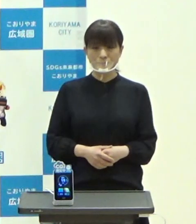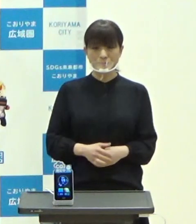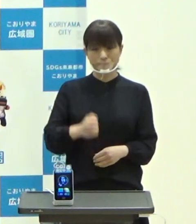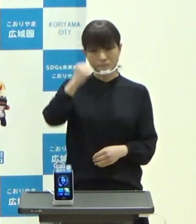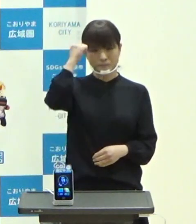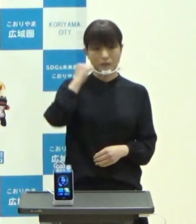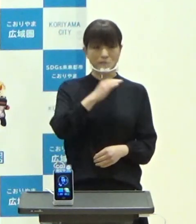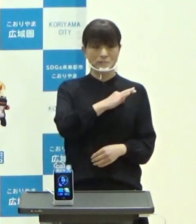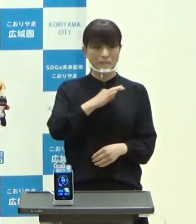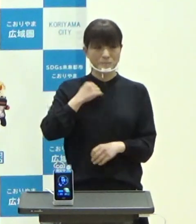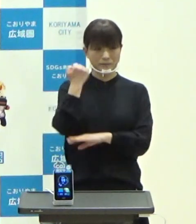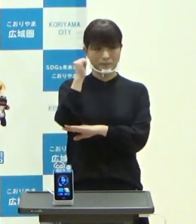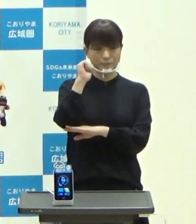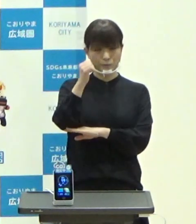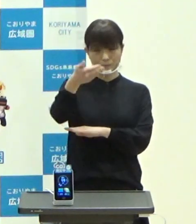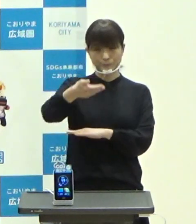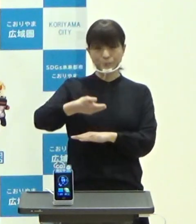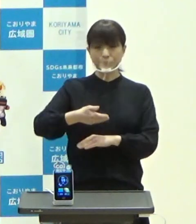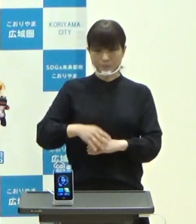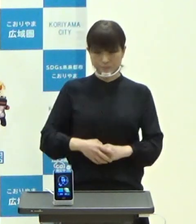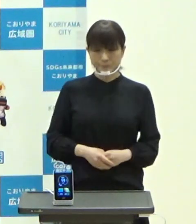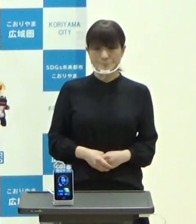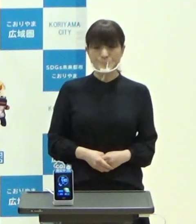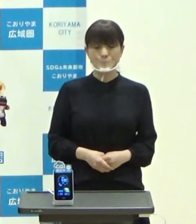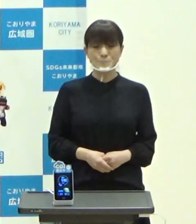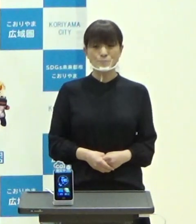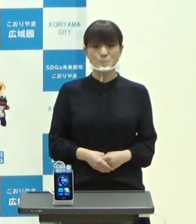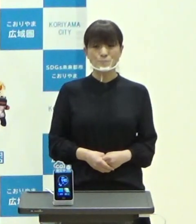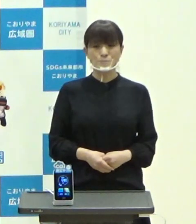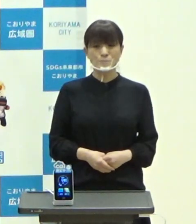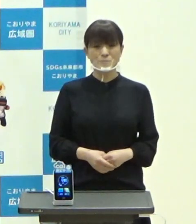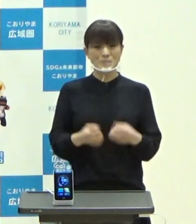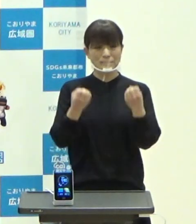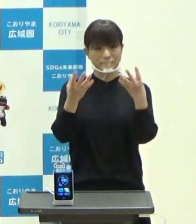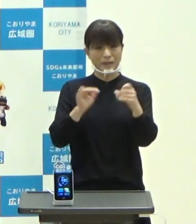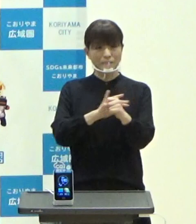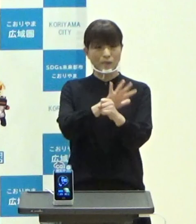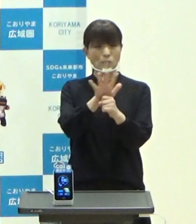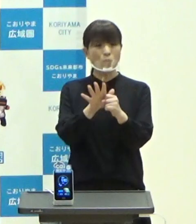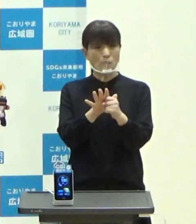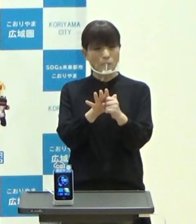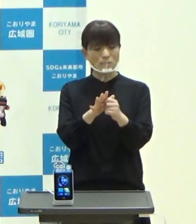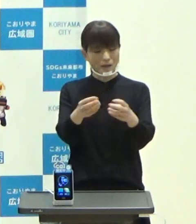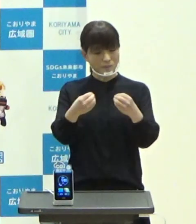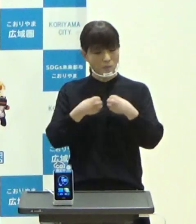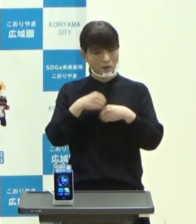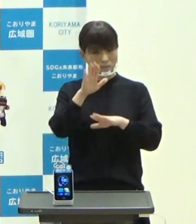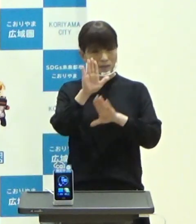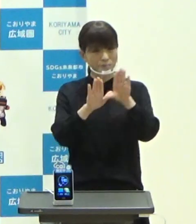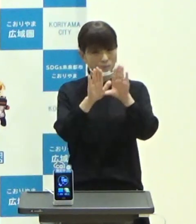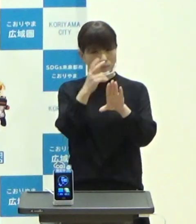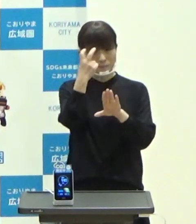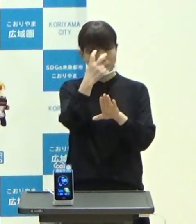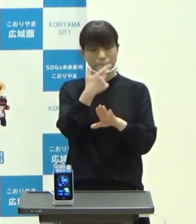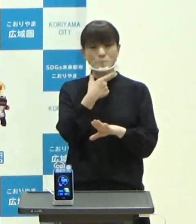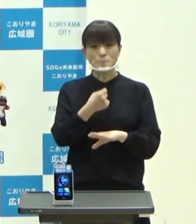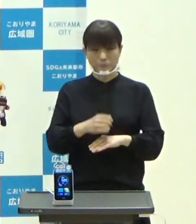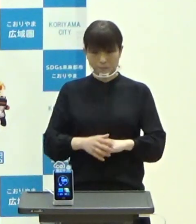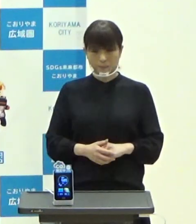朝日新聞の斉藤です。よろしくお願いします。新型コロナの感染状況について伺いたいと思います